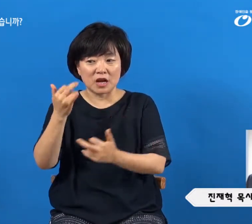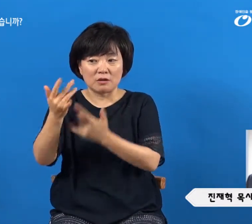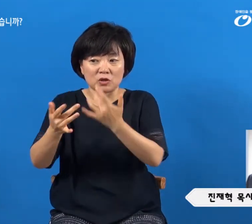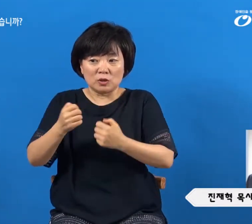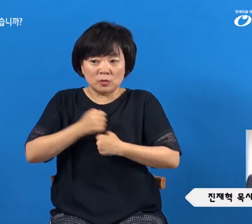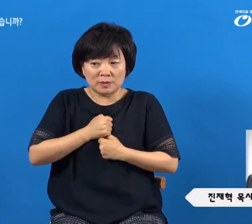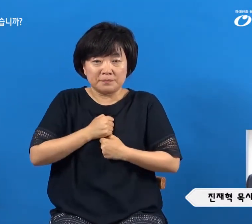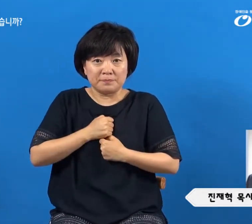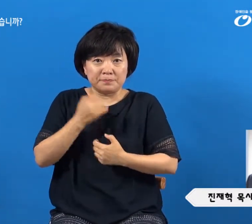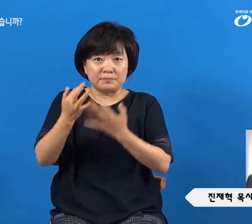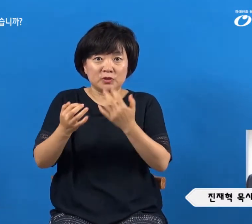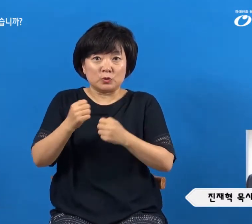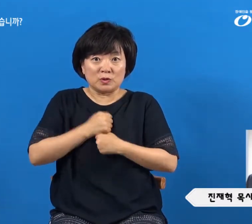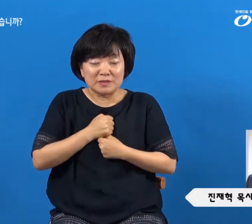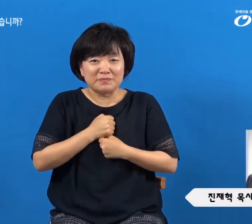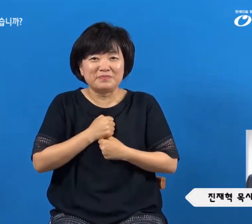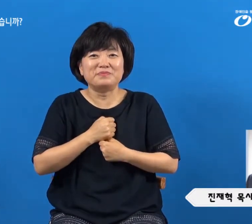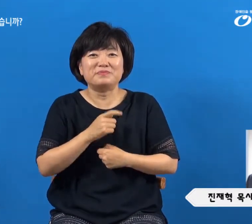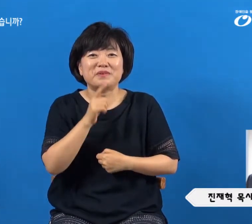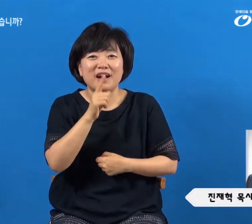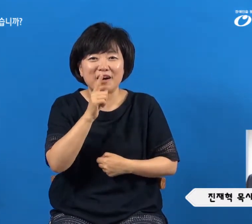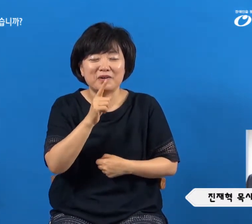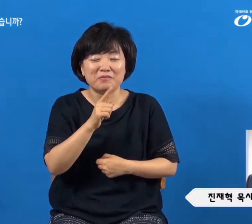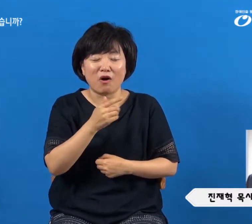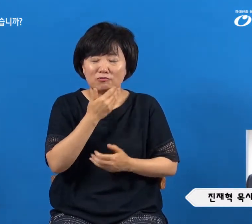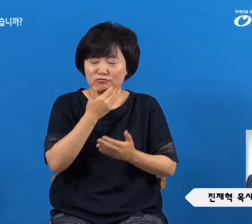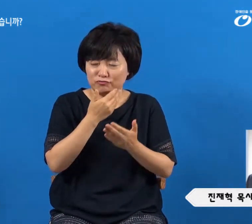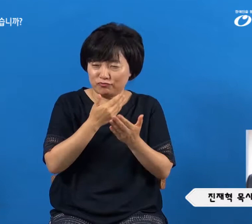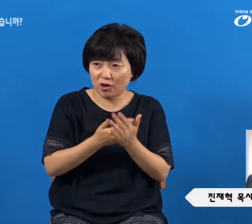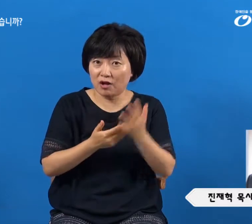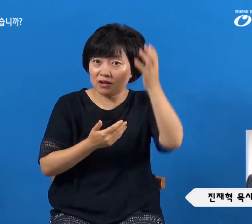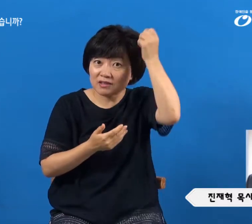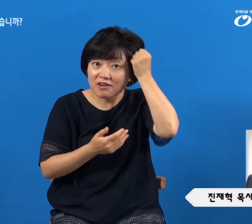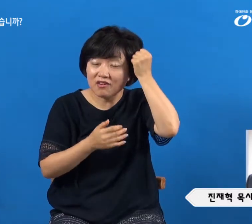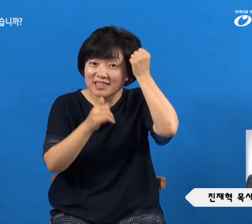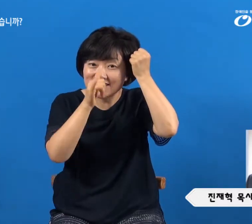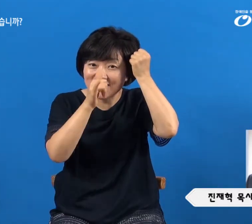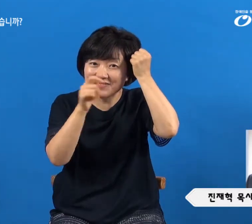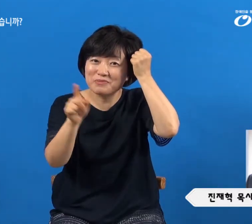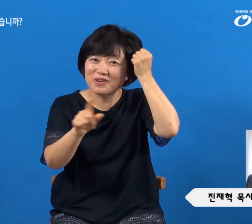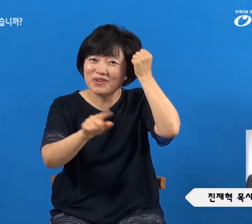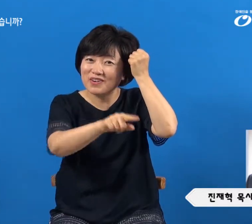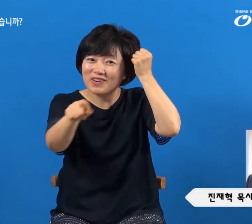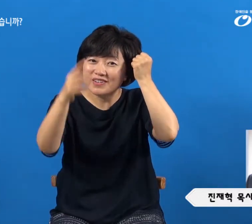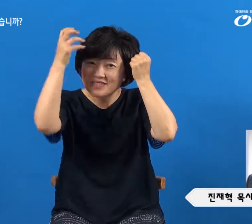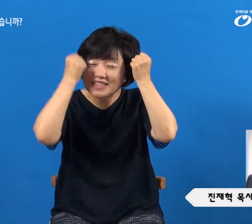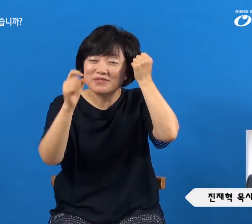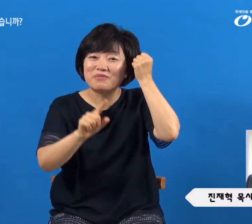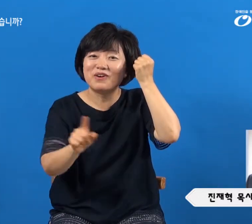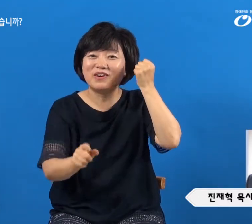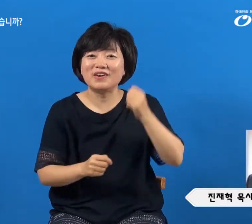불조심하면 생각나는 몇 개의 중요한 표어가 있지 않습니까? 뭐가 기억이 나십니까?